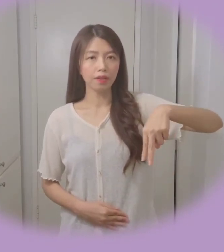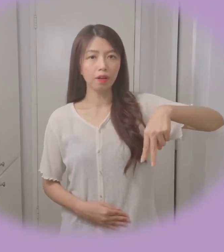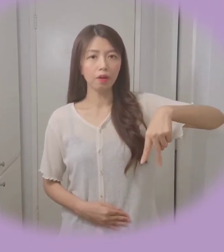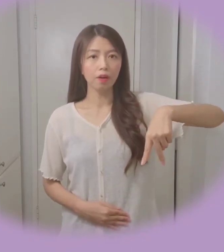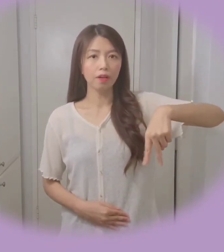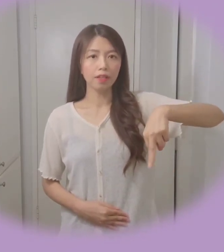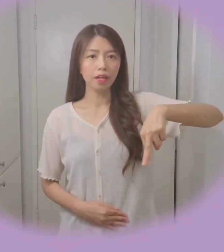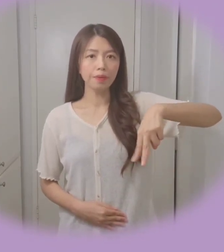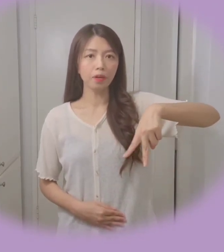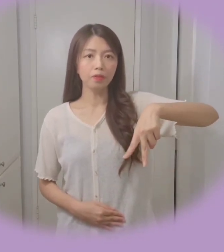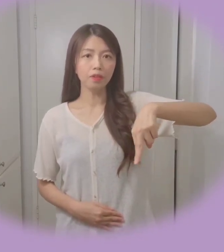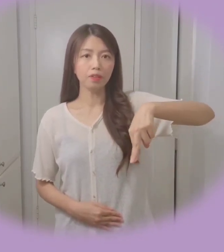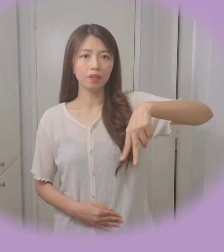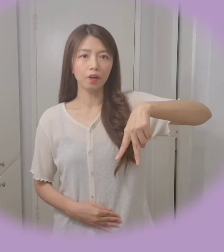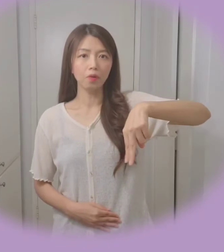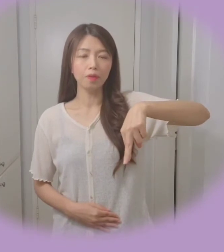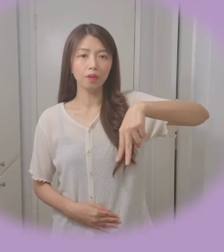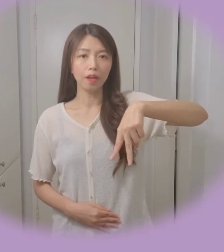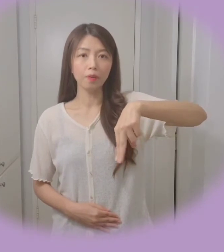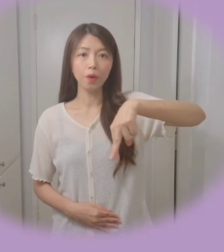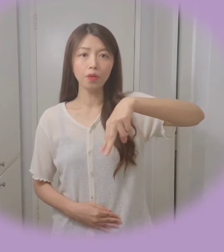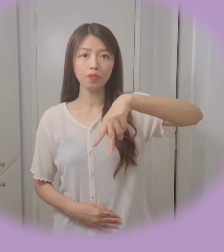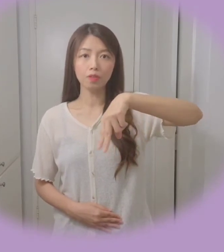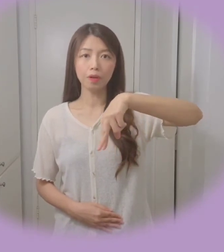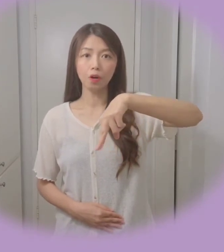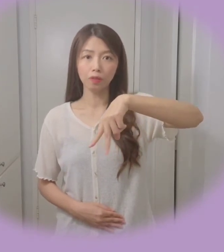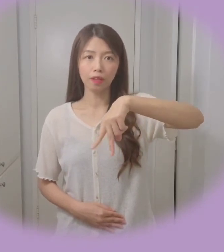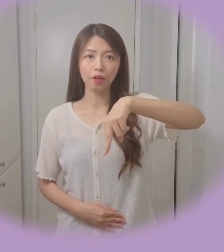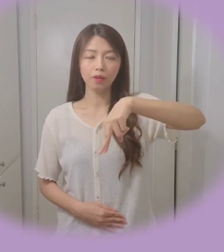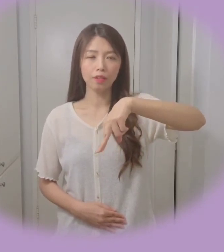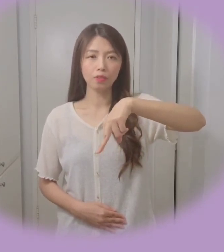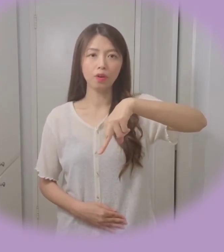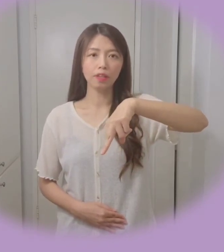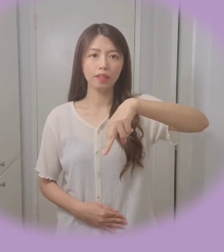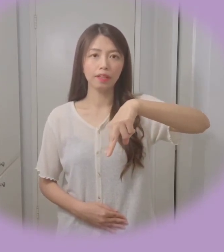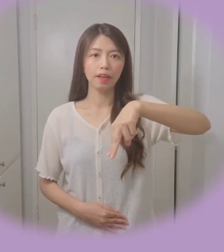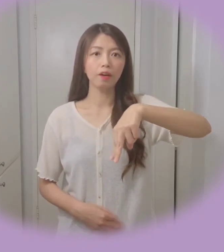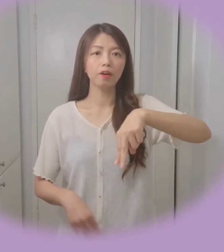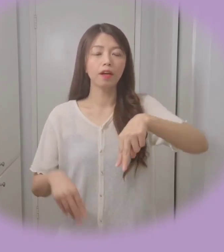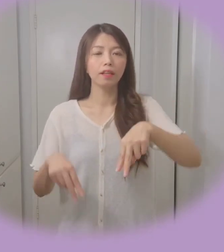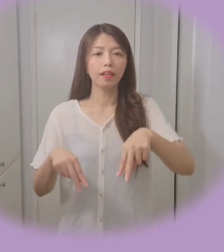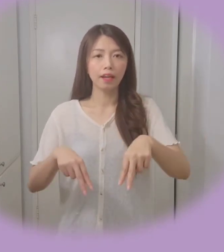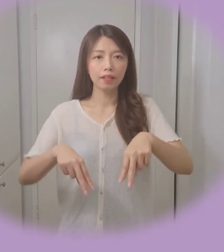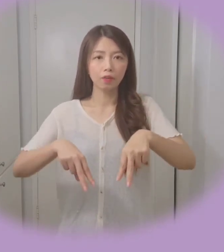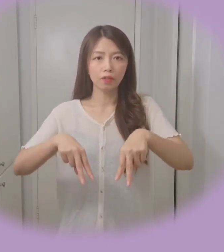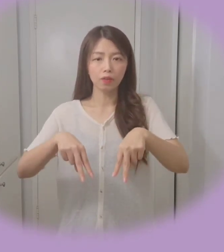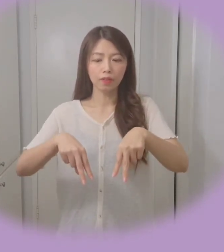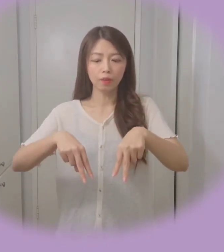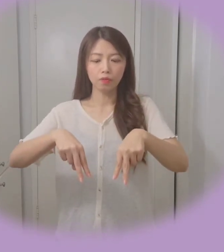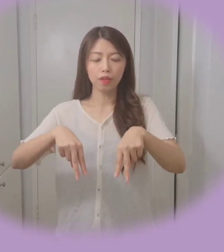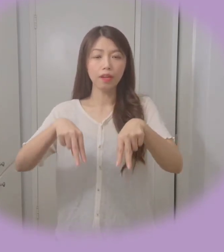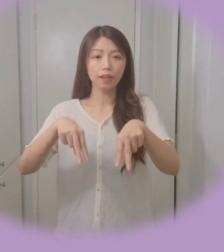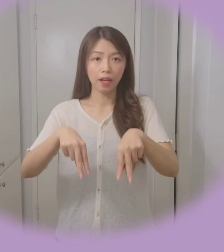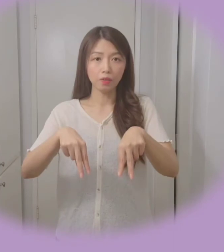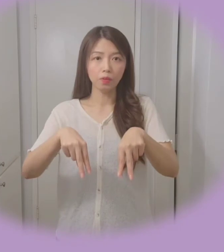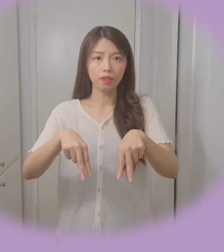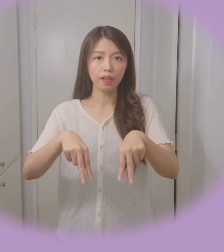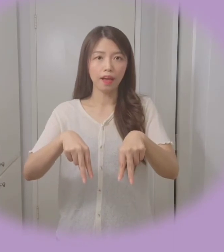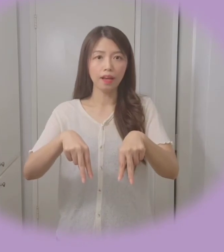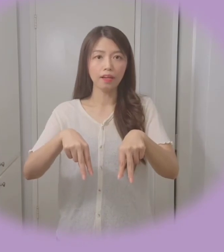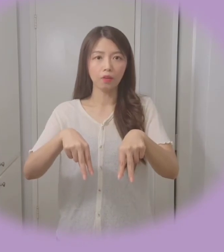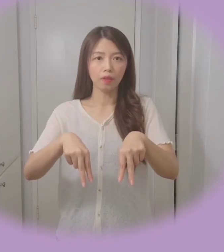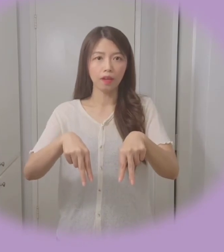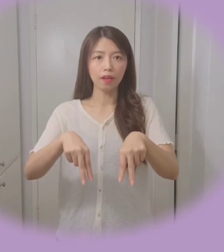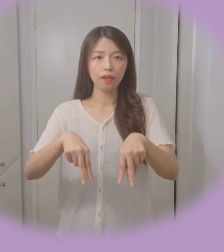종기를 이용해서 사람이 걷는 것처럼 이렇게 표현해 주시면 걷다라고 하는 뜻의 수어가 되는데요. 나란히 걷는 거기 때문에